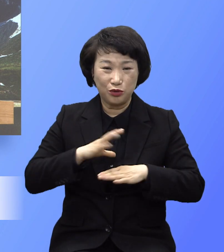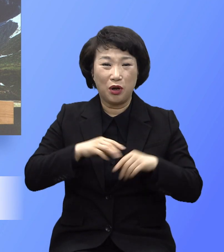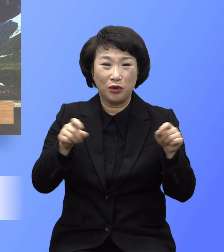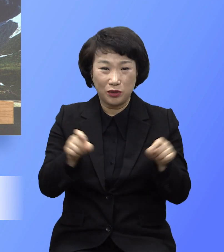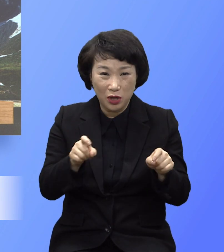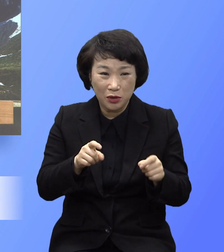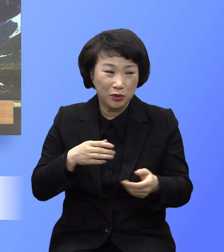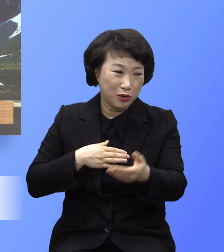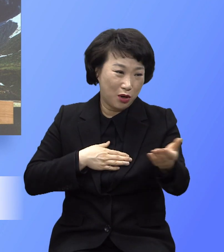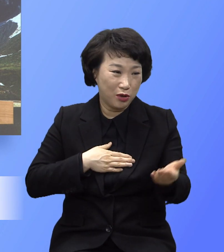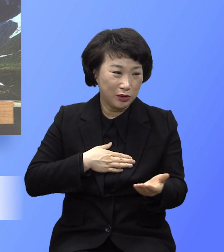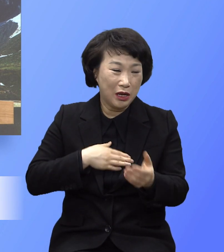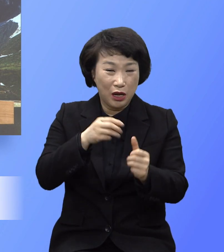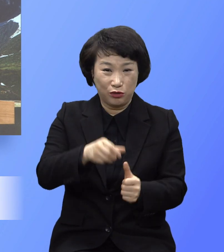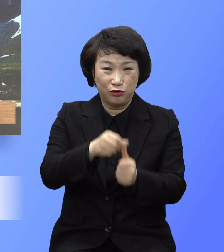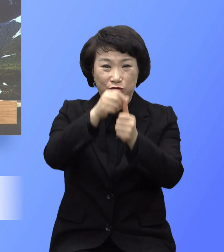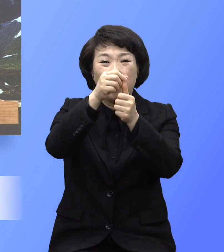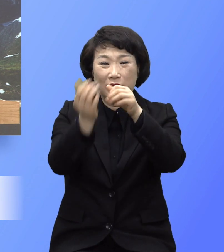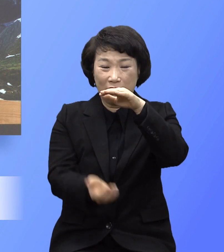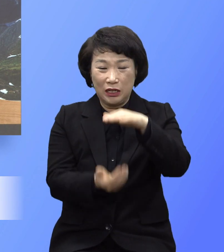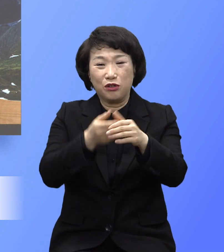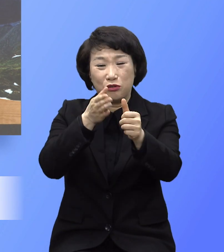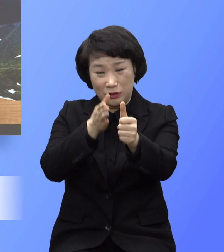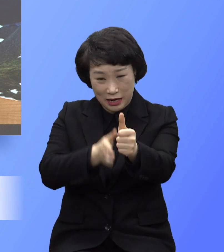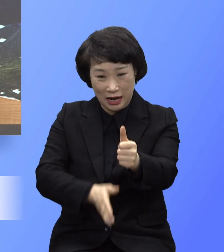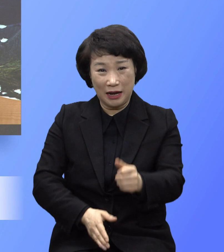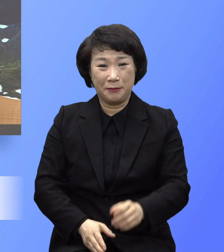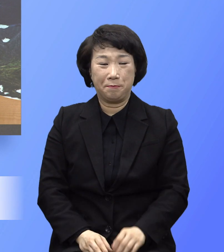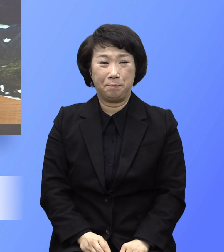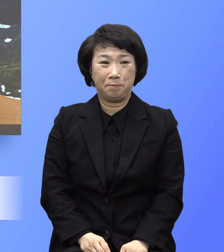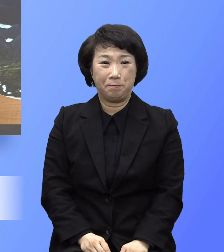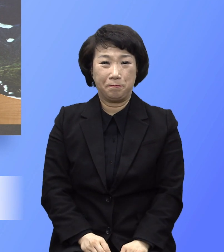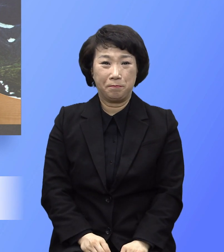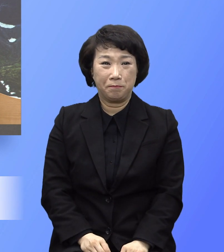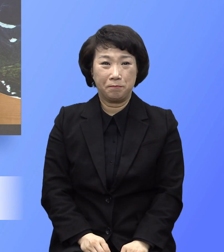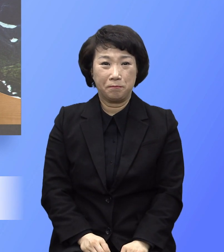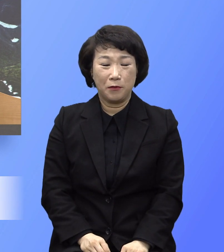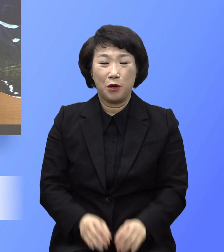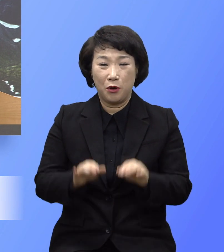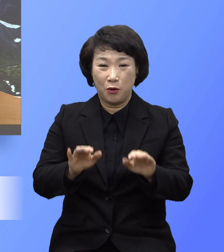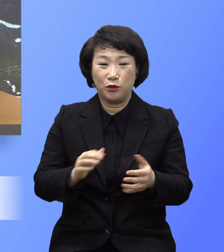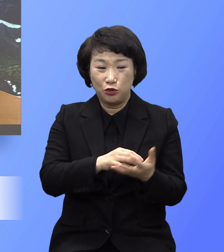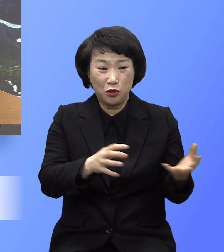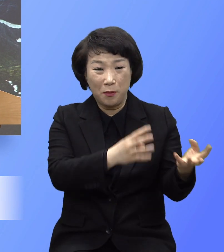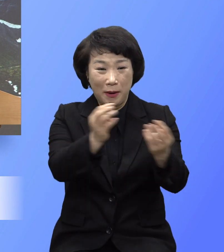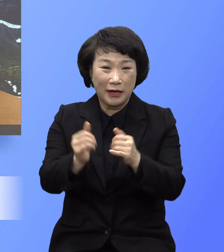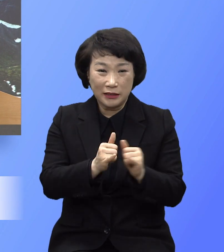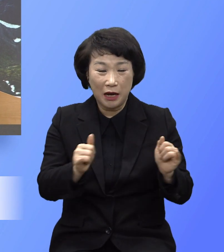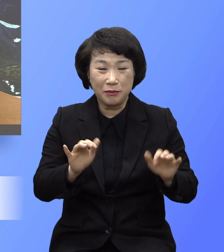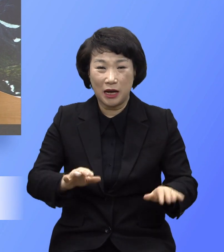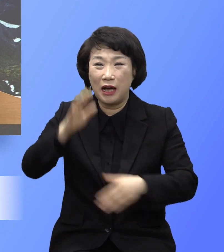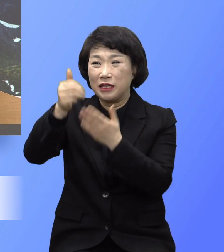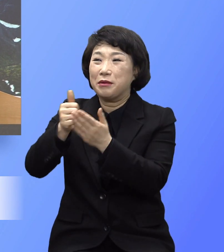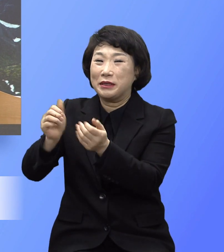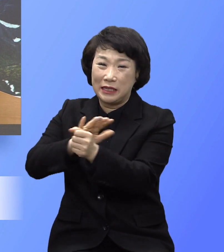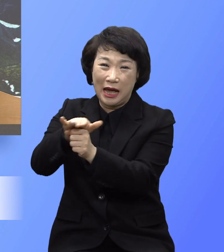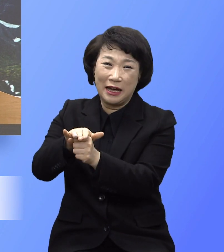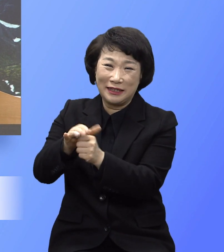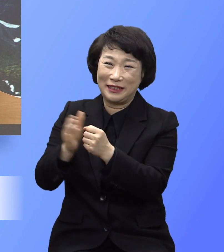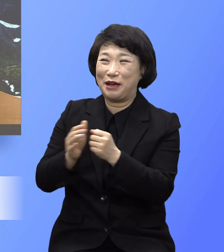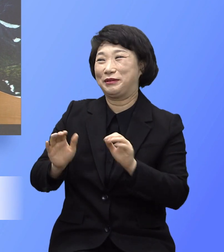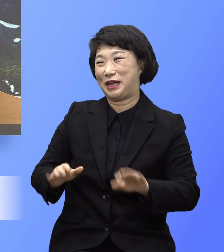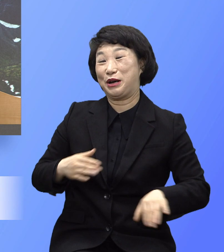두렵고 떨림으로 너희 구원을 이루라. 오늘 많은 사람들이 하나님은